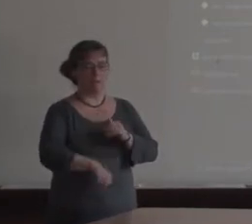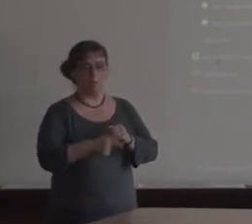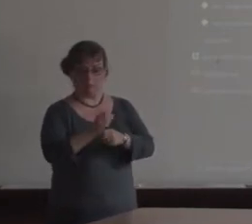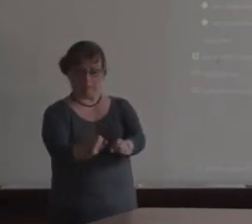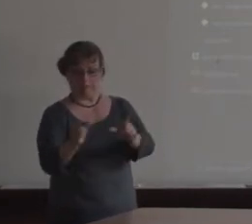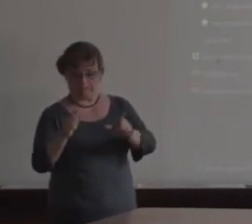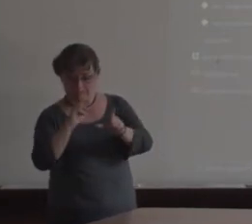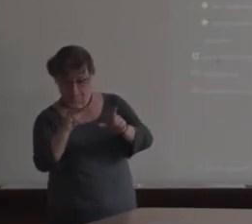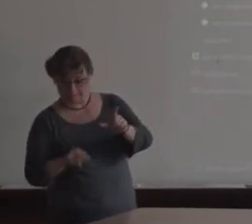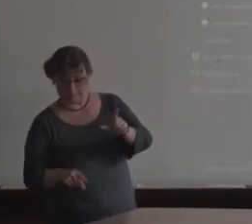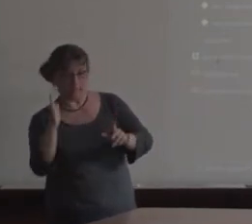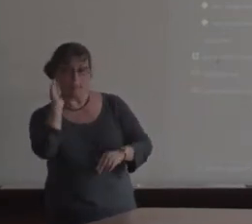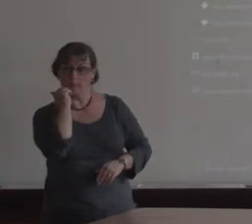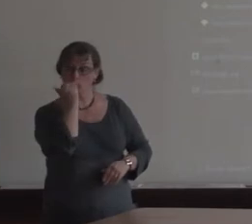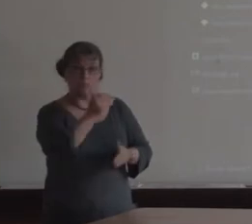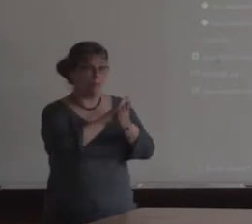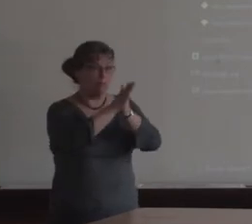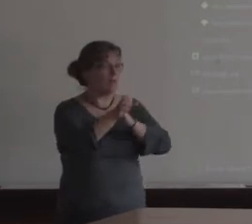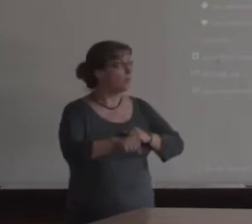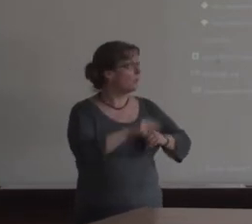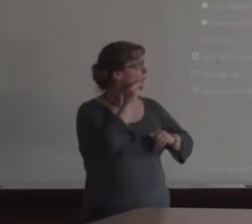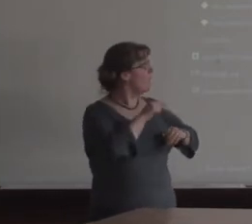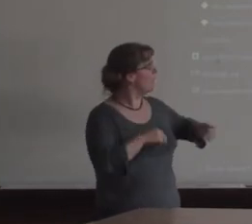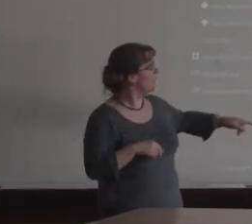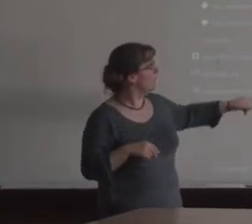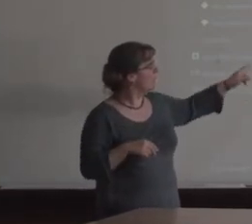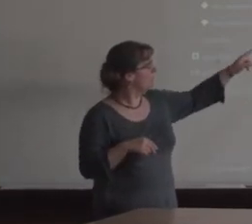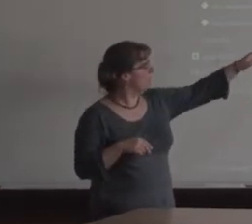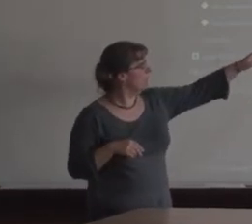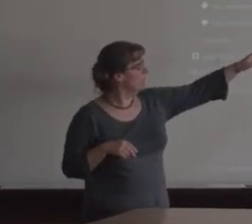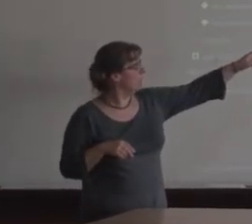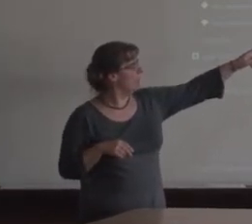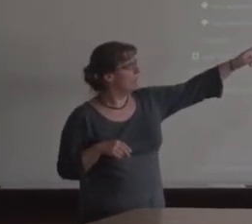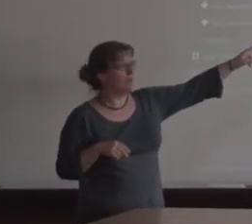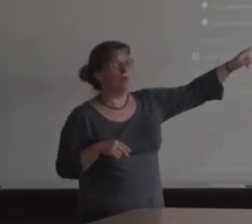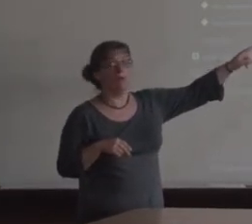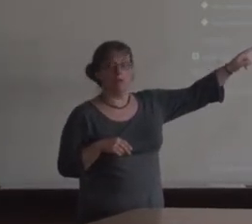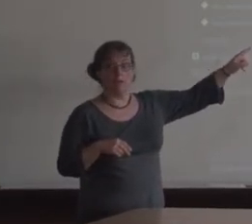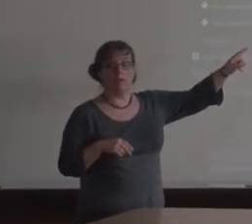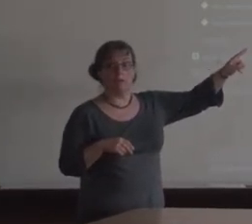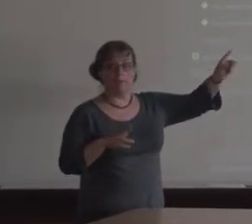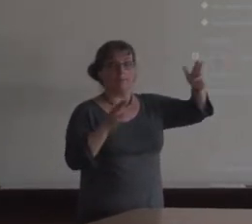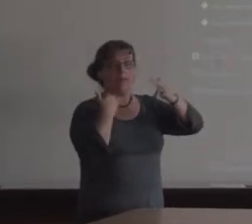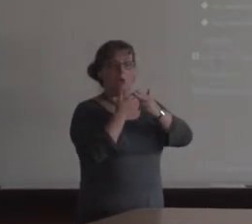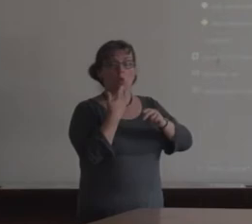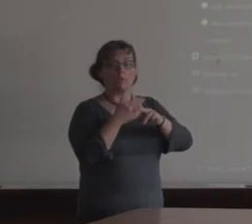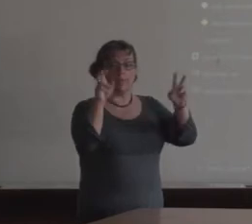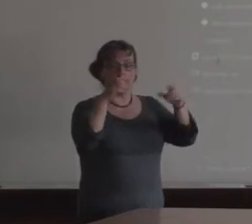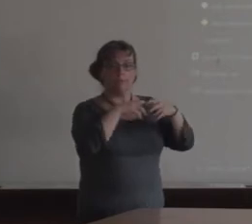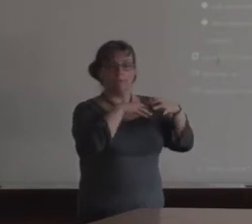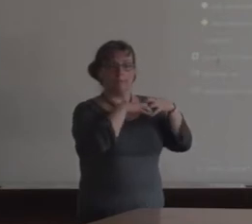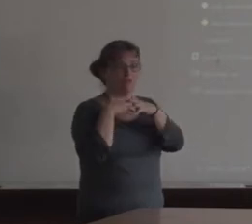message. On a la possibilité de lui fournir un argument match à laquelle on peut donner une expression